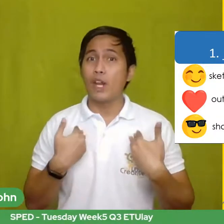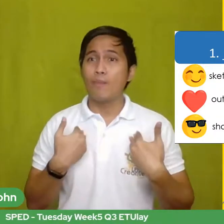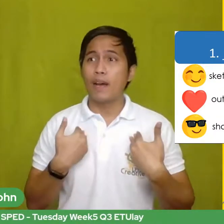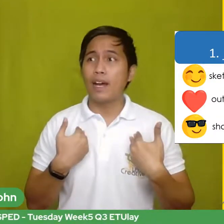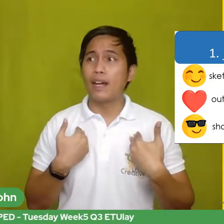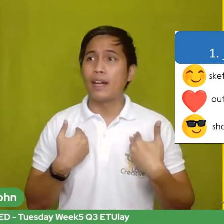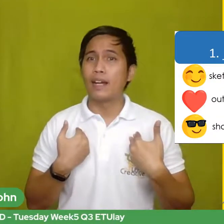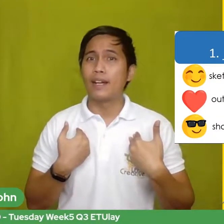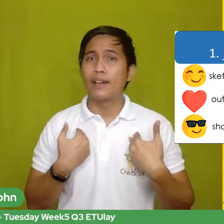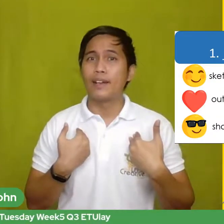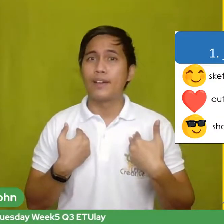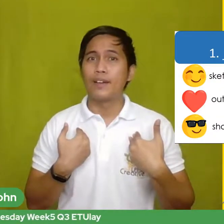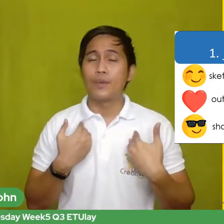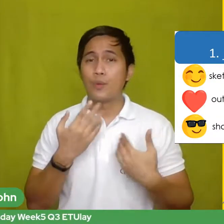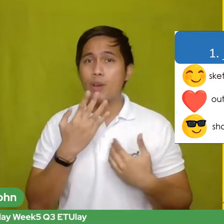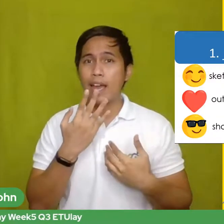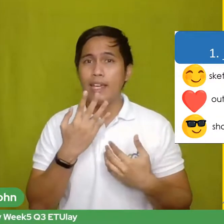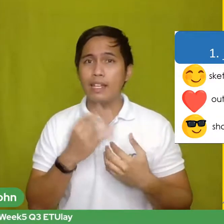Meron bang kulay?